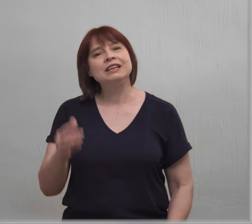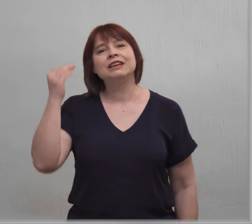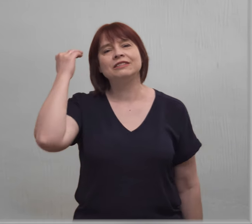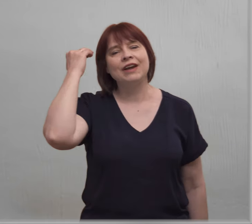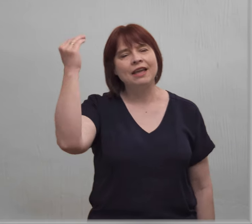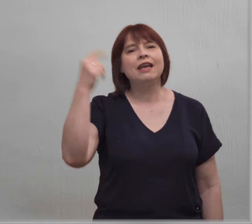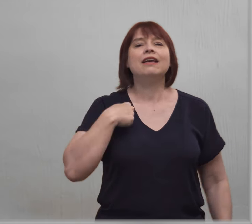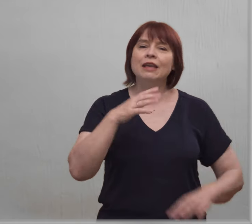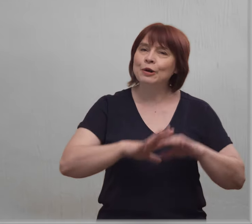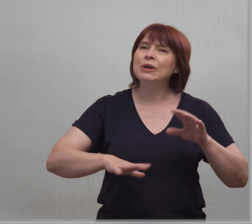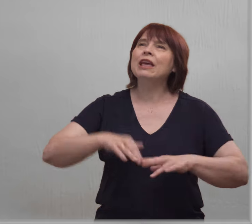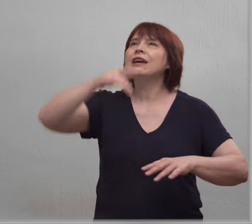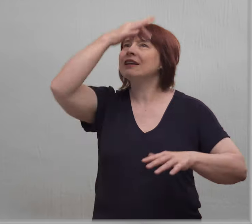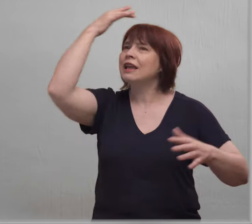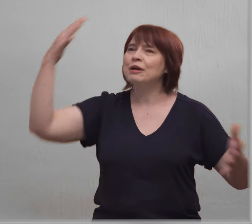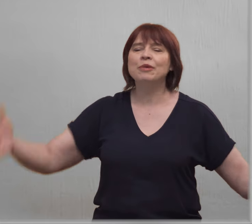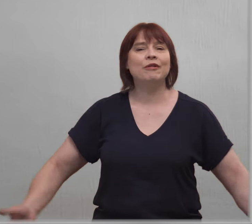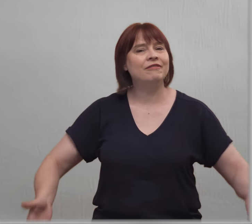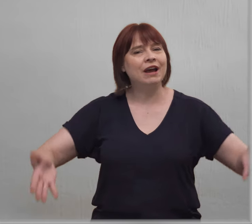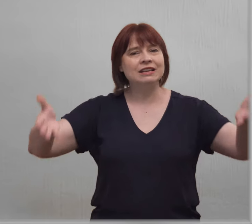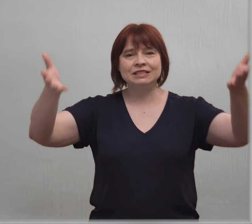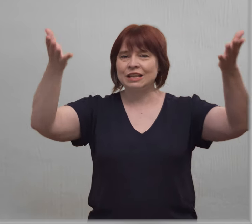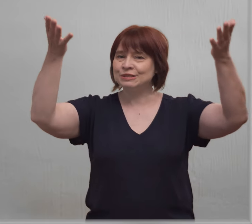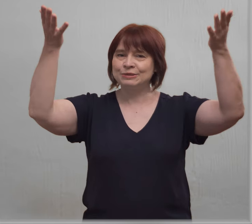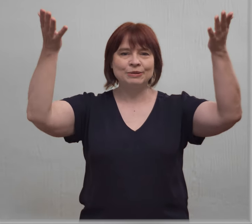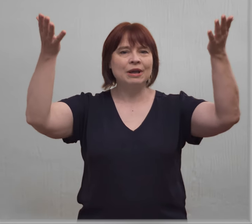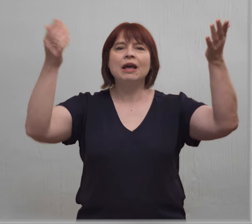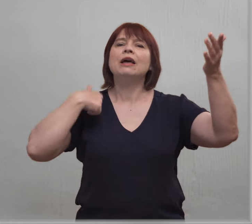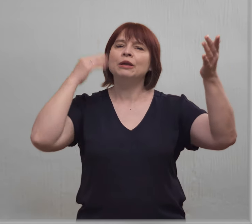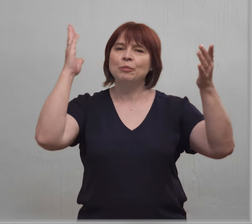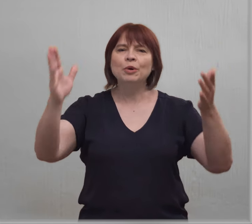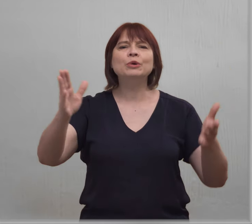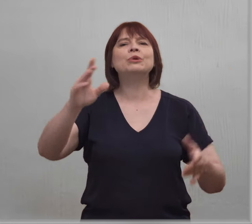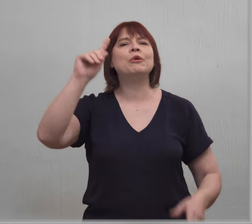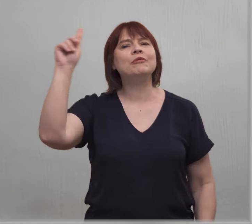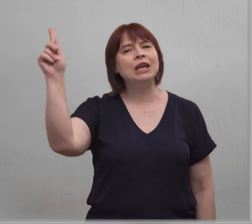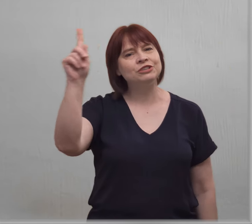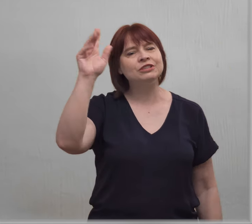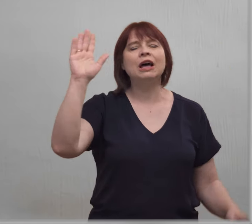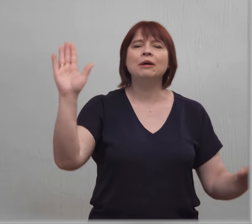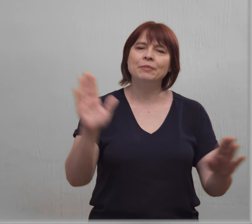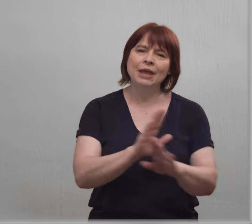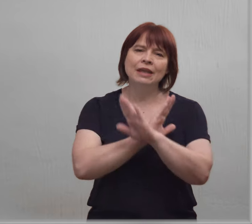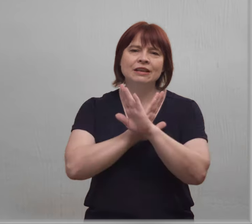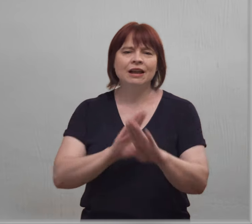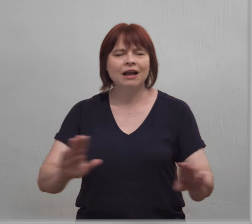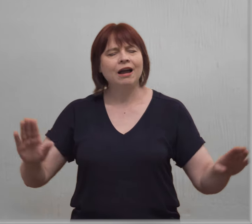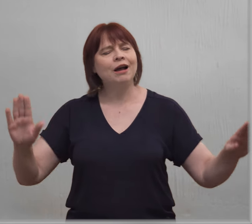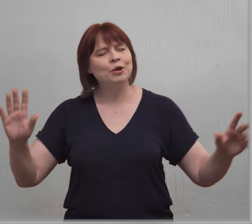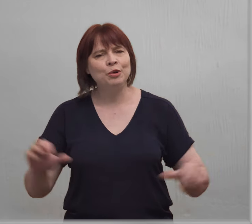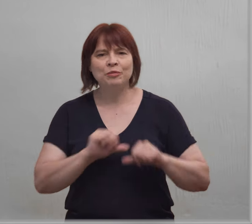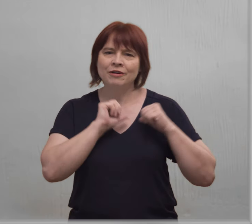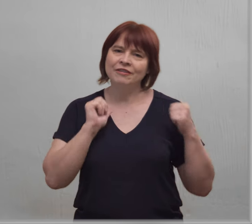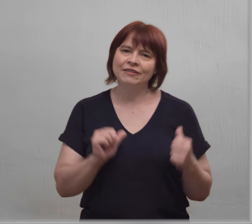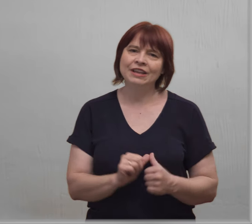истине твоей, я руки к небу вознесу, я буду вечно петь